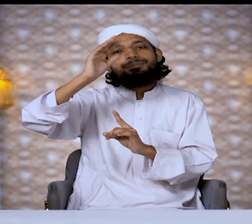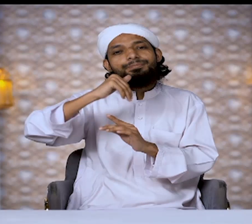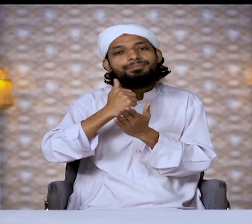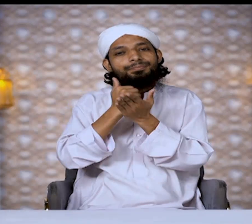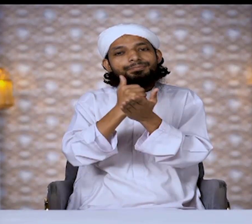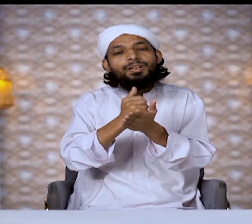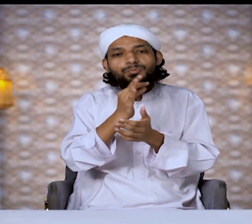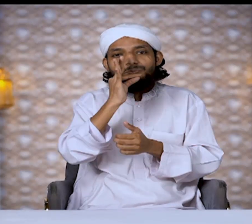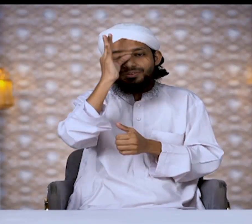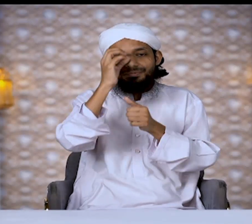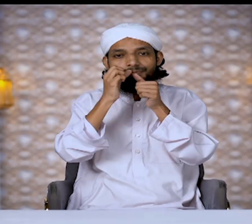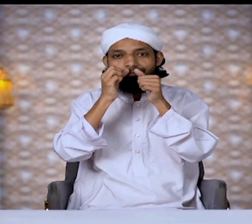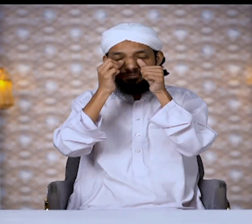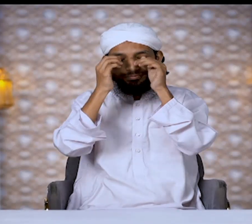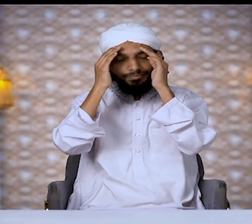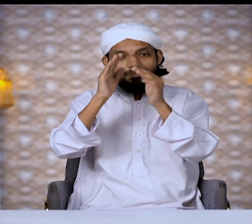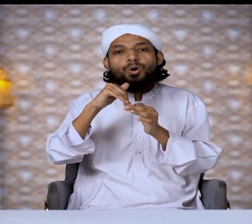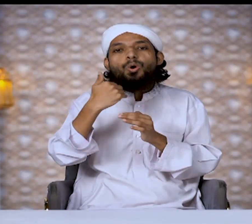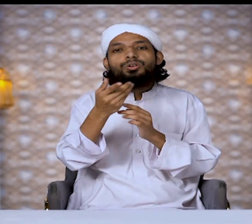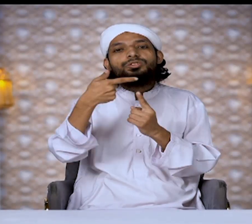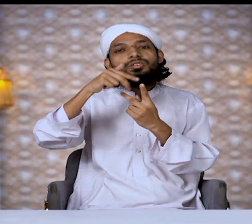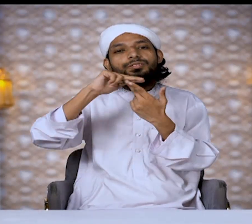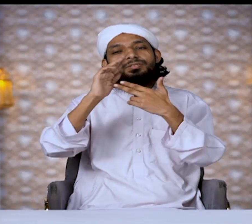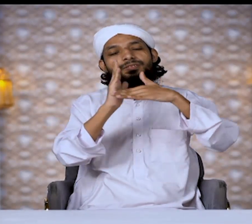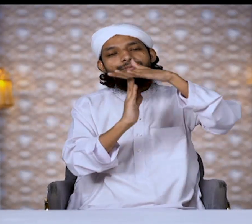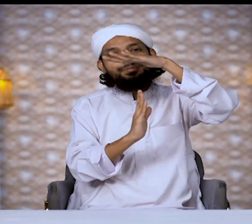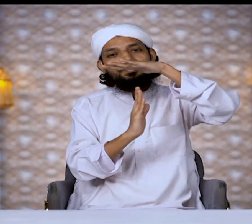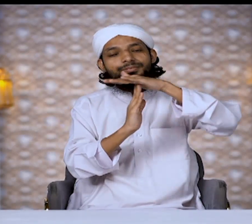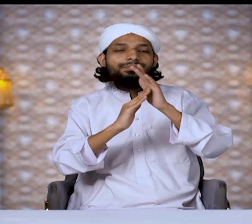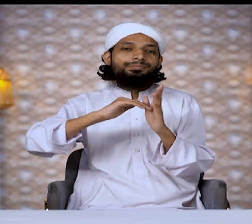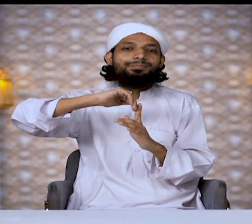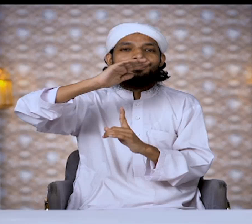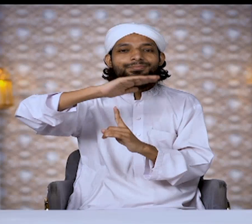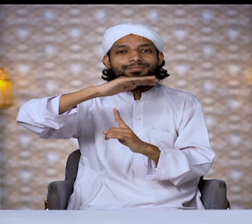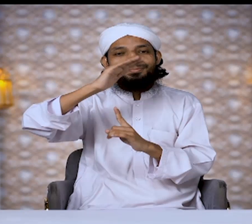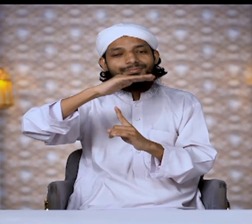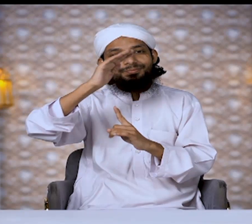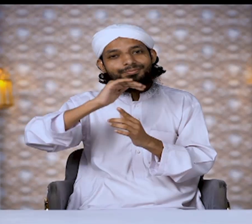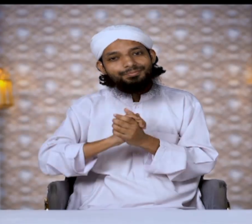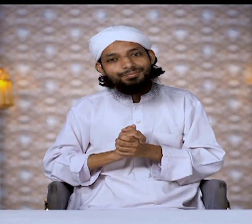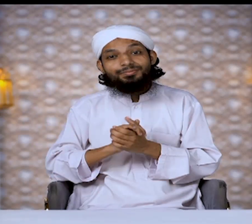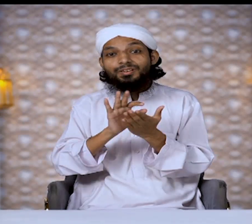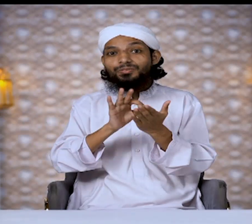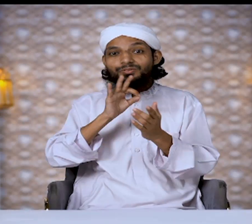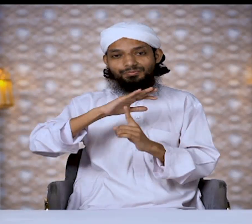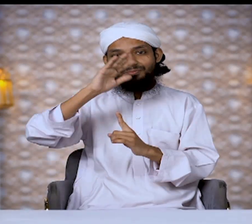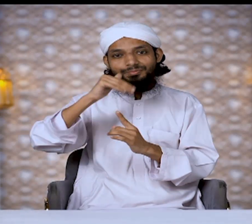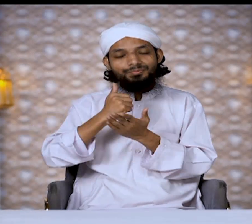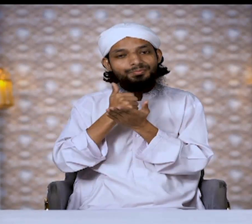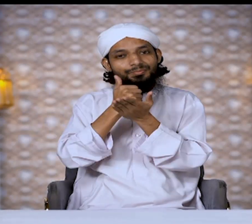فضل و احسان اور اس کے حبیب صلی اللہ علیہ وسلم اور اولیاء کرام رحمۃ اللہ علیہم اجمعین کی خصوصی فیضان کی برکت اور